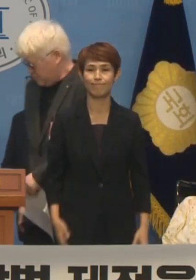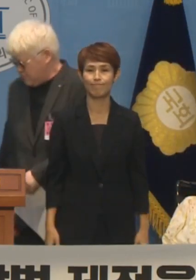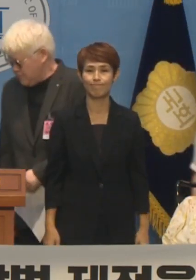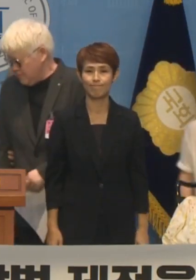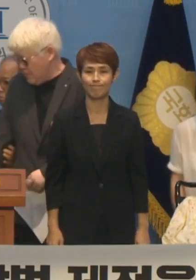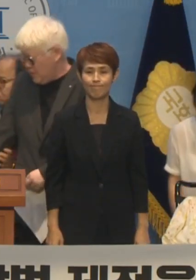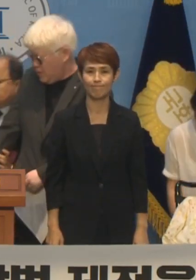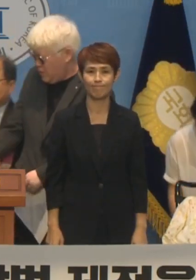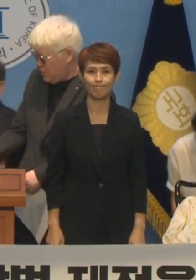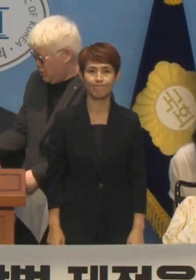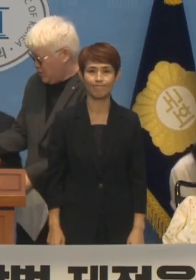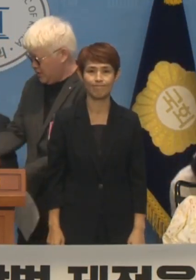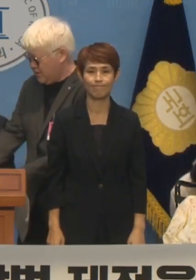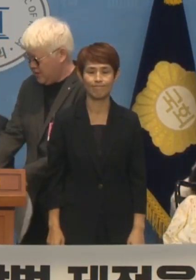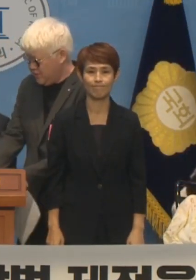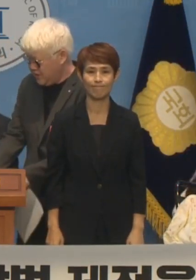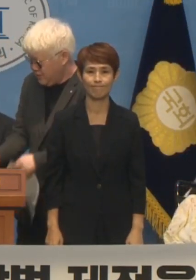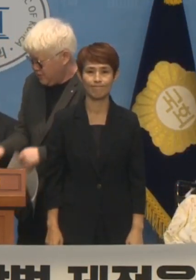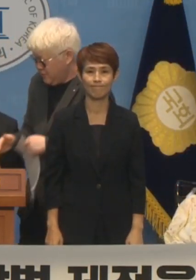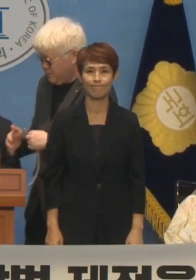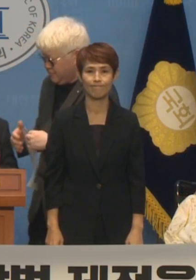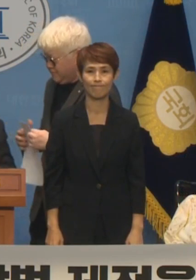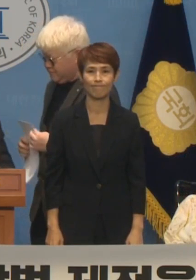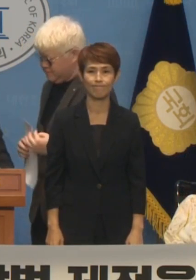단상으로 와서 발언해 주시면 감사하겠습니다.